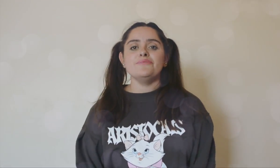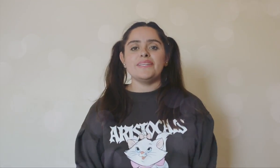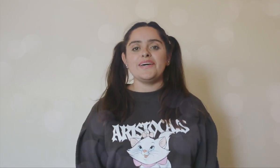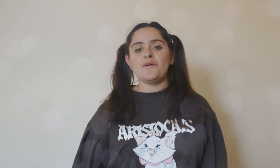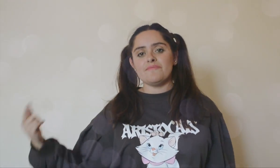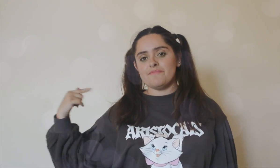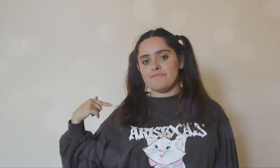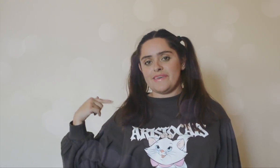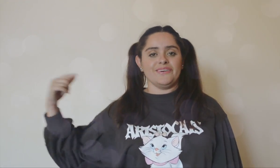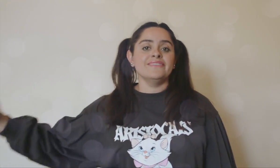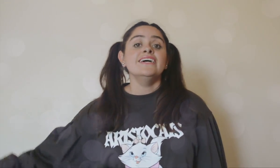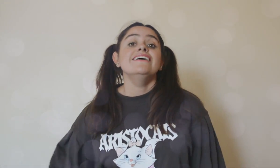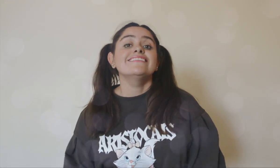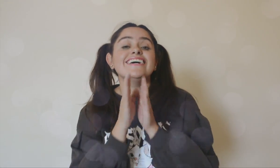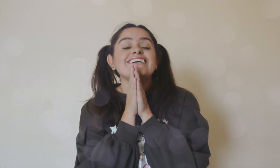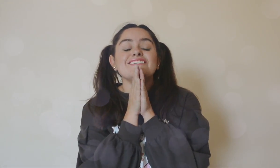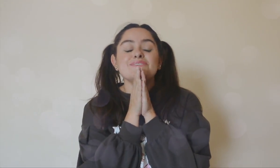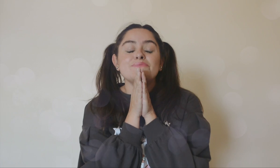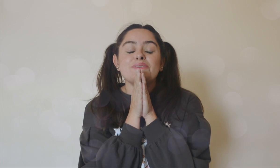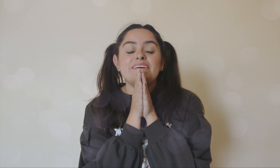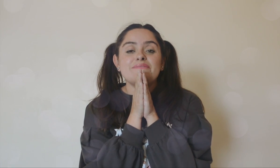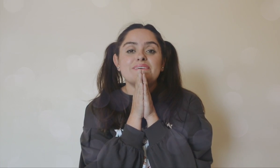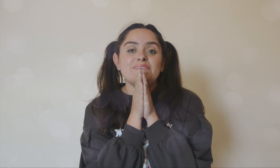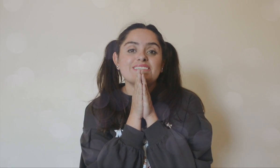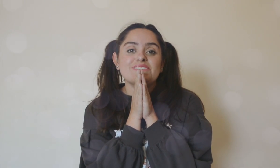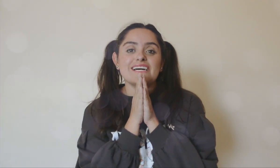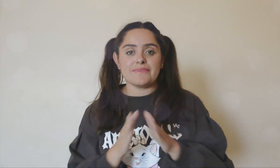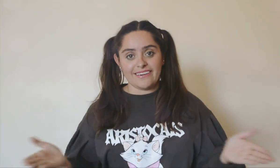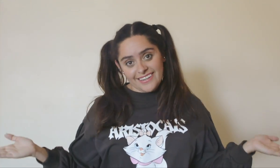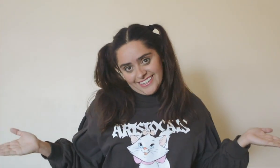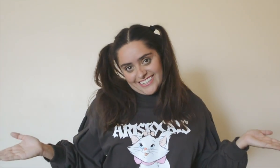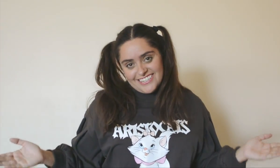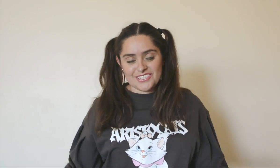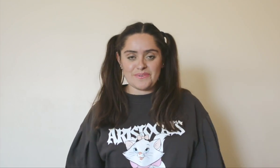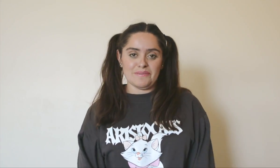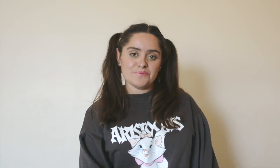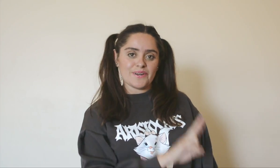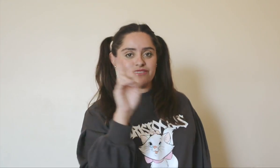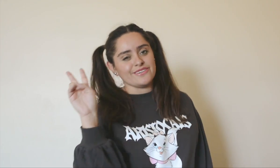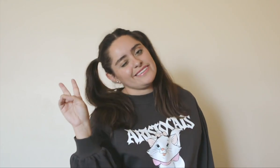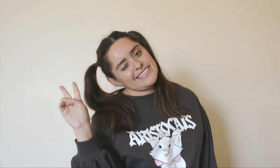video. Te agradezco mucho por verme, por escucharme y nos vemos pronto.